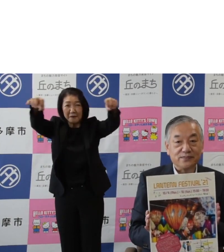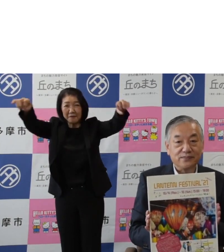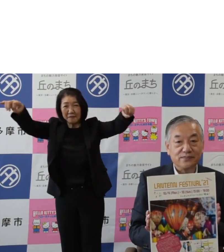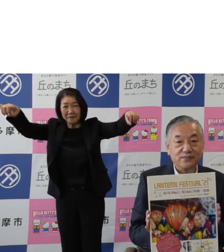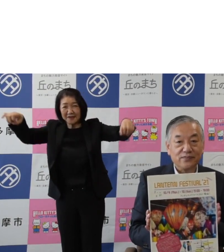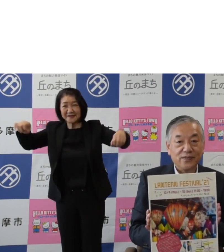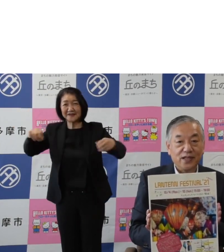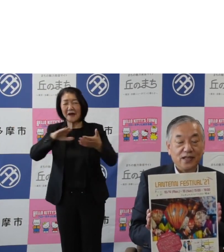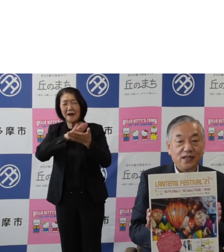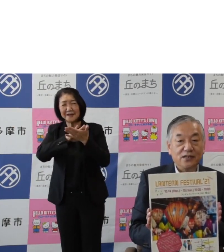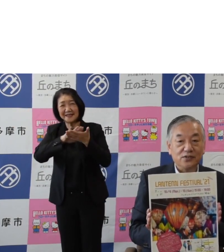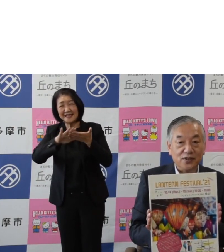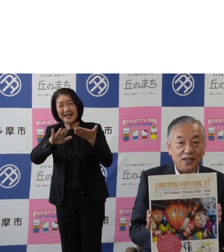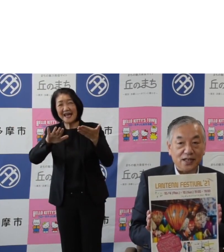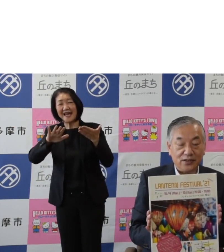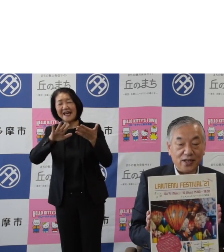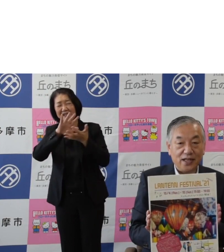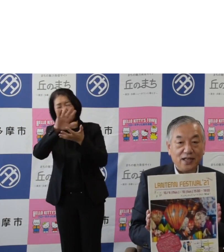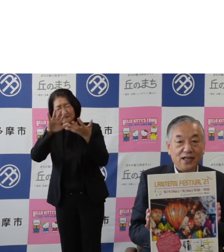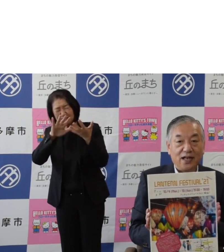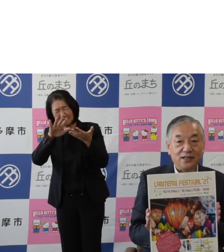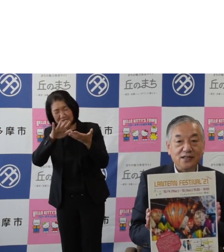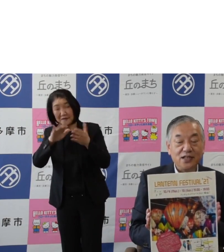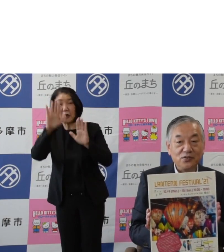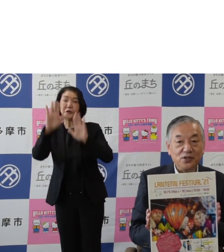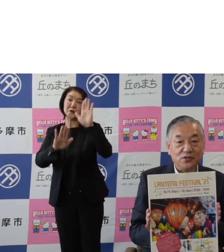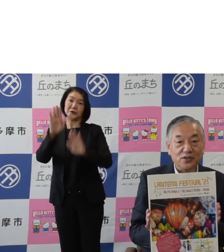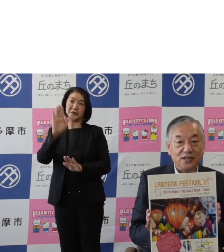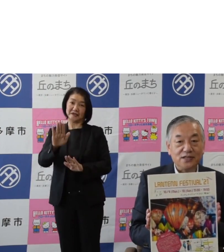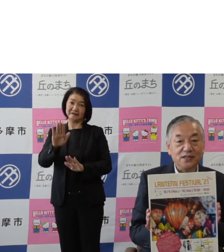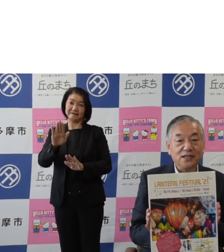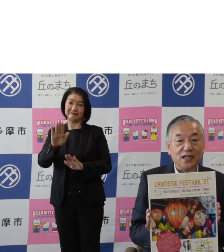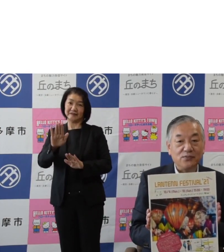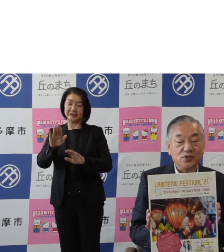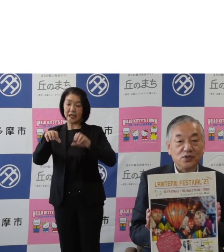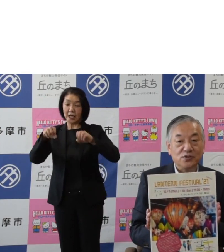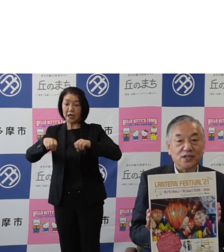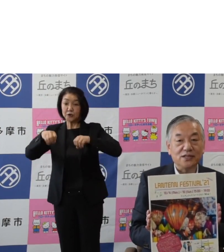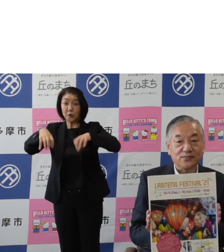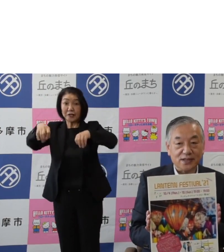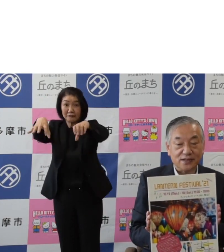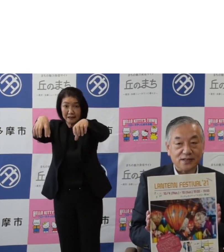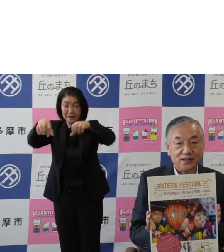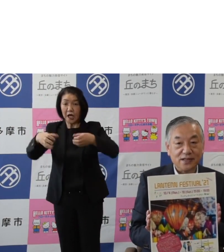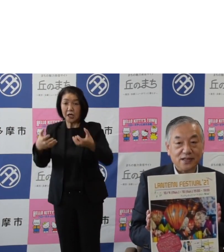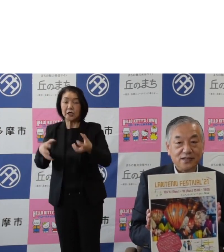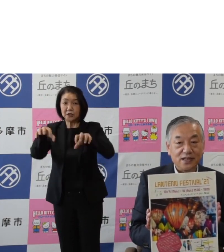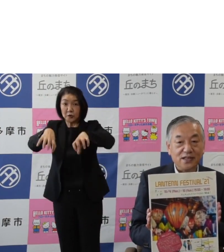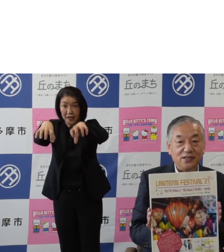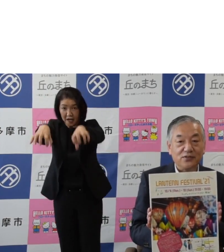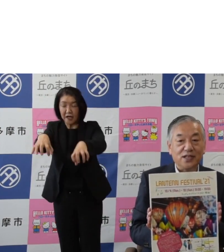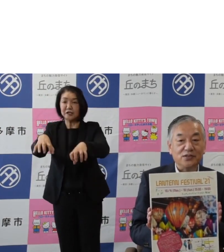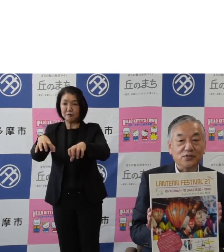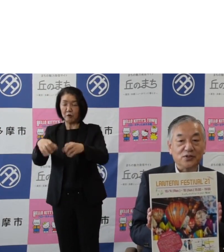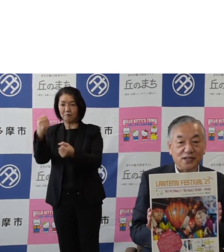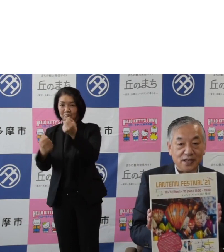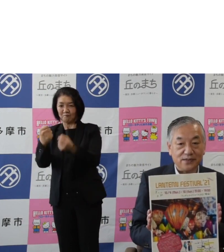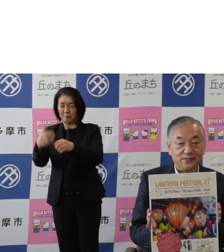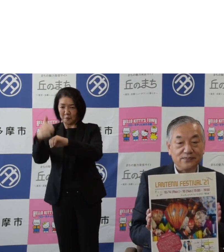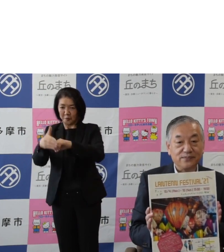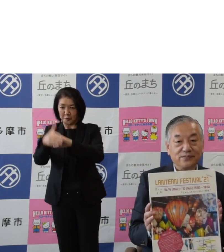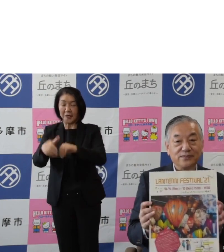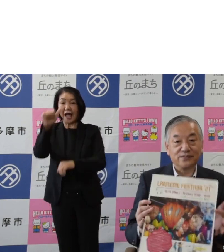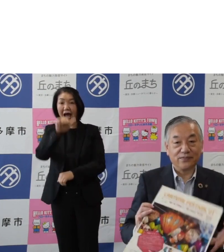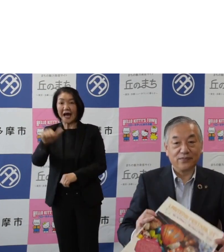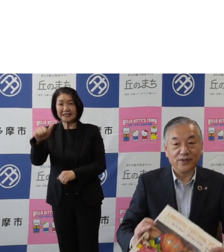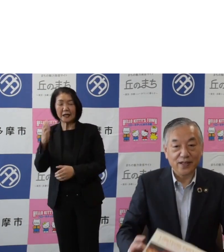。商店街にはアジア料理のキッチンカーも出店します。ぜひご来場ください。